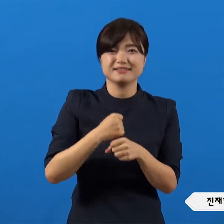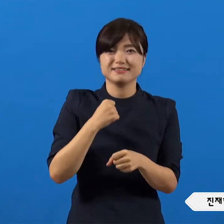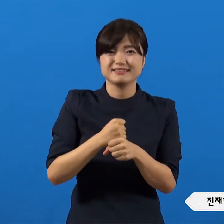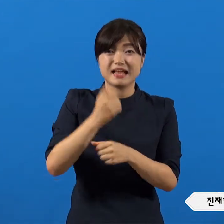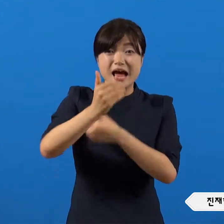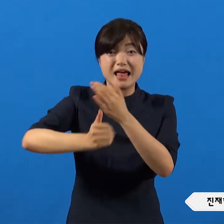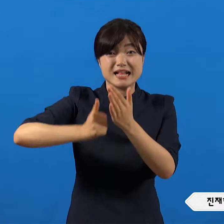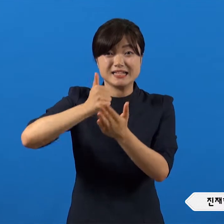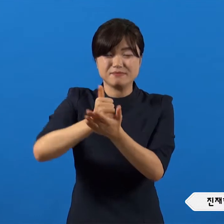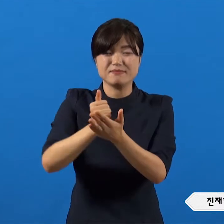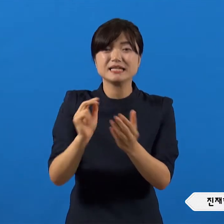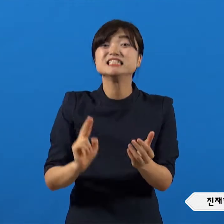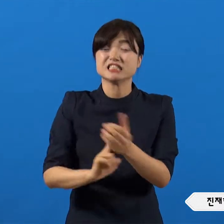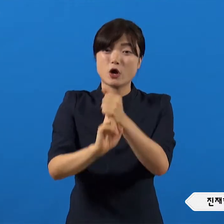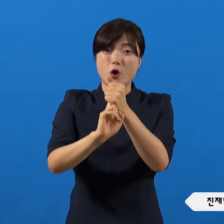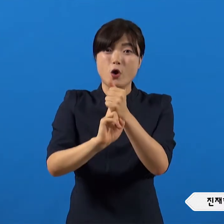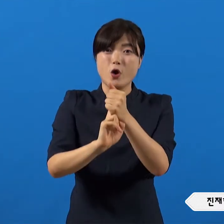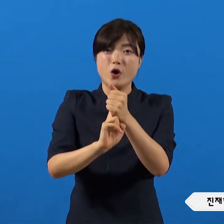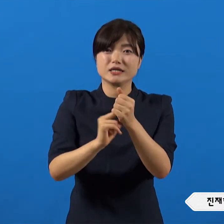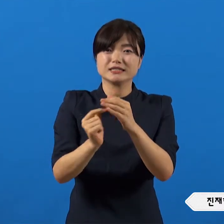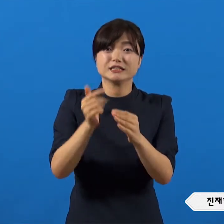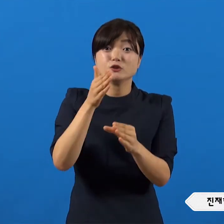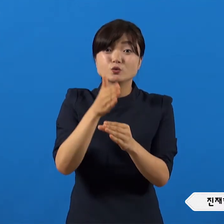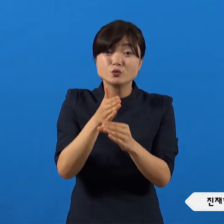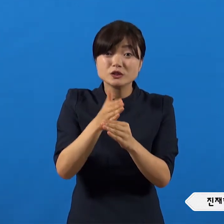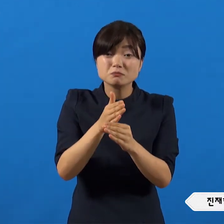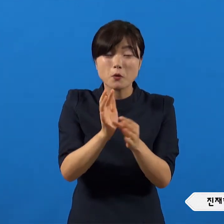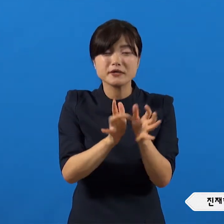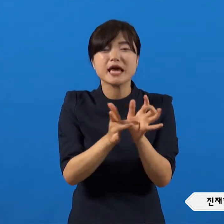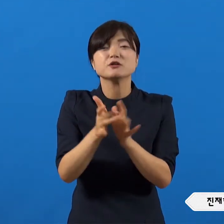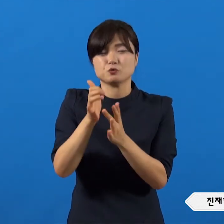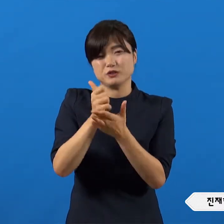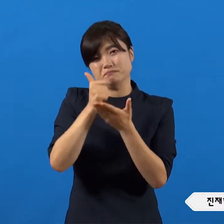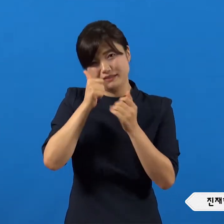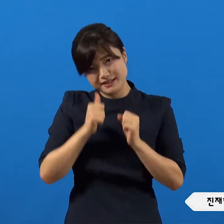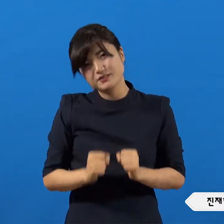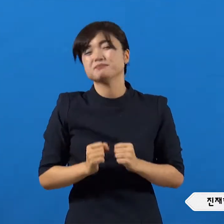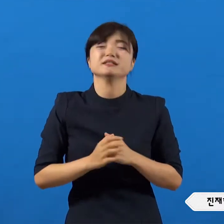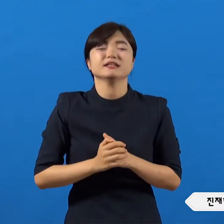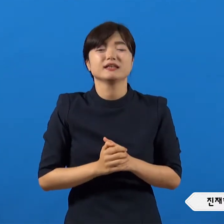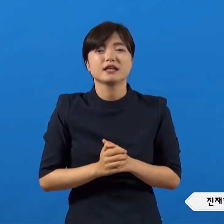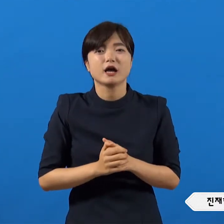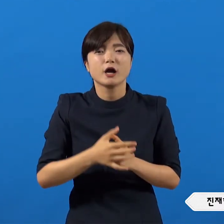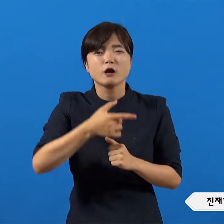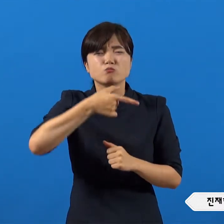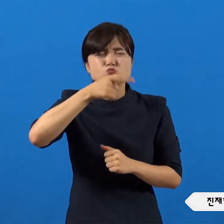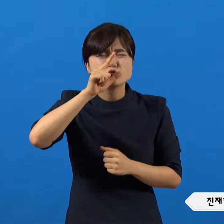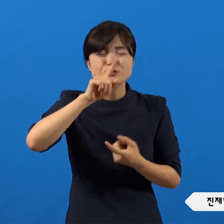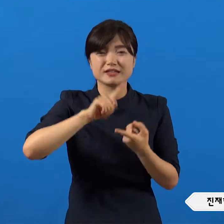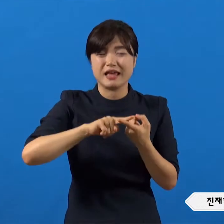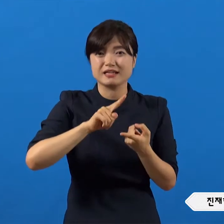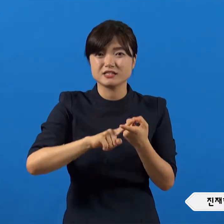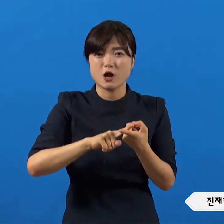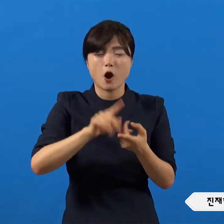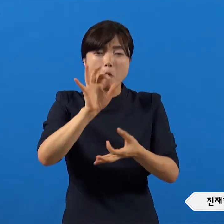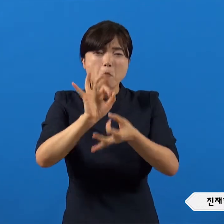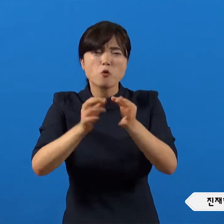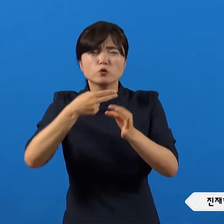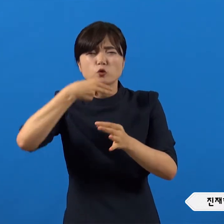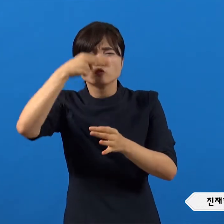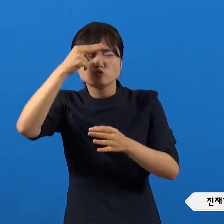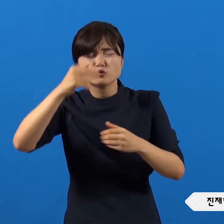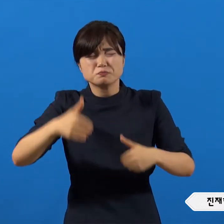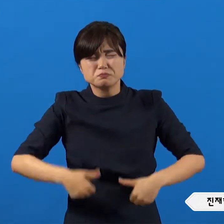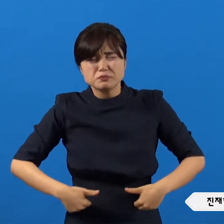하나님의 기적. 오늘 이 기적의 중심에는 예수님이 계셨습니다. 물에 대하여 포도주의